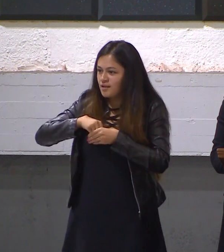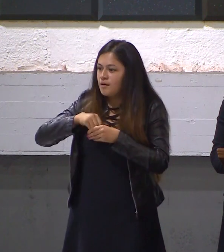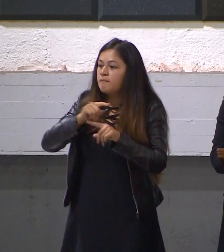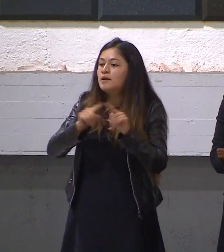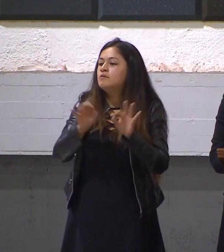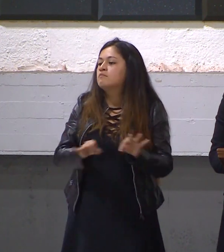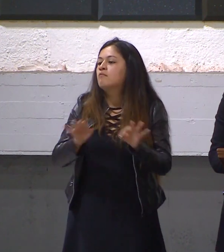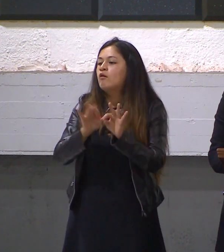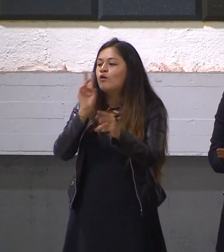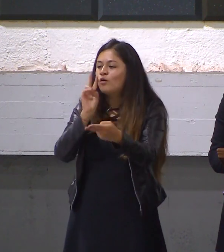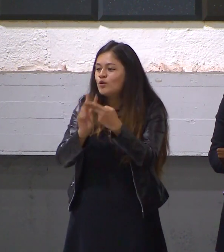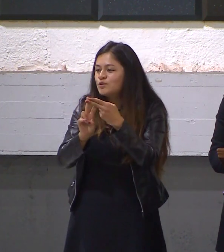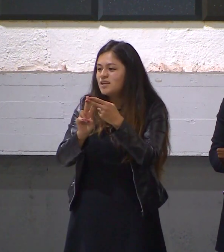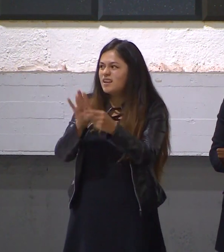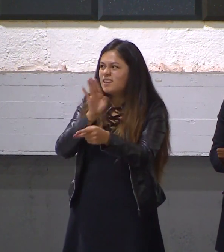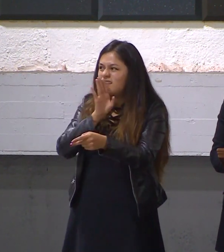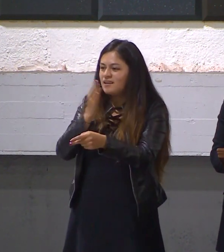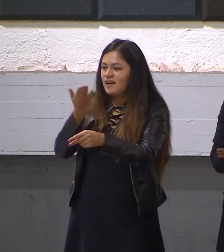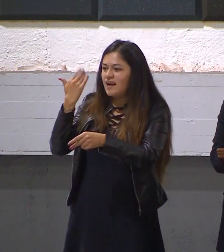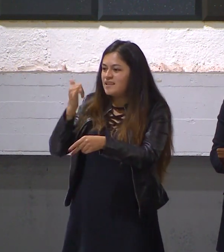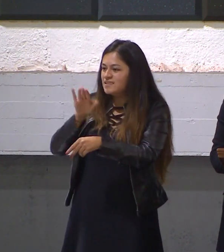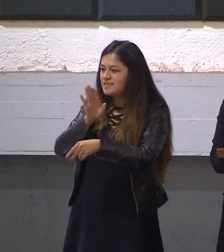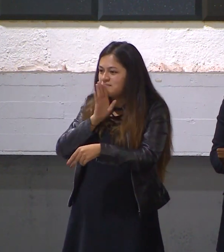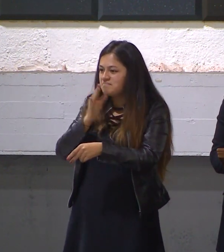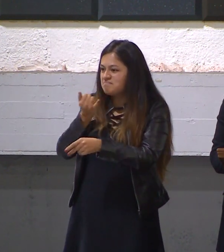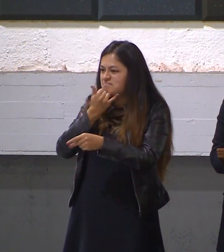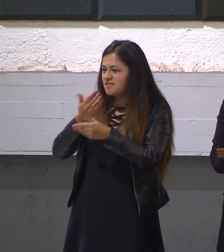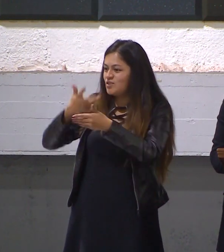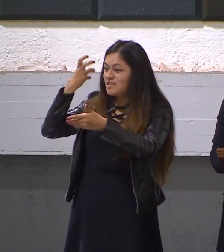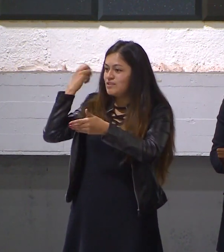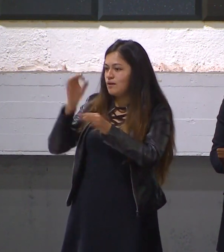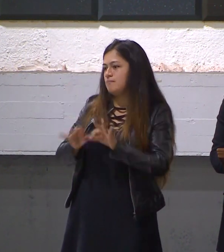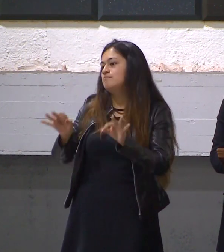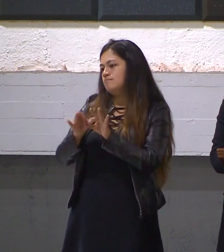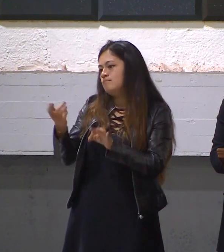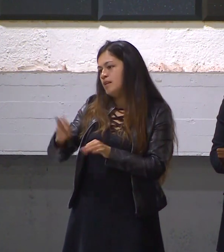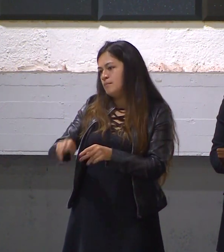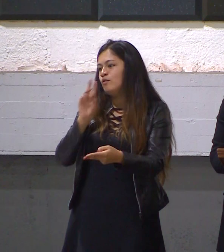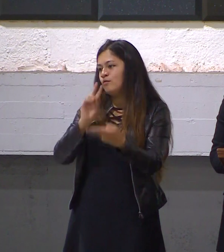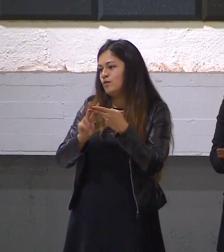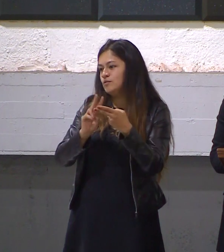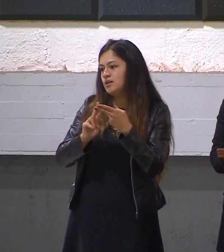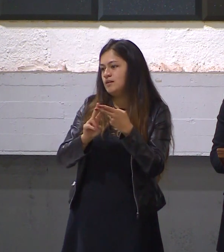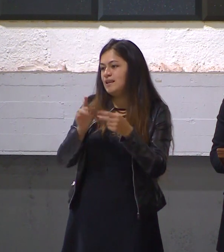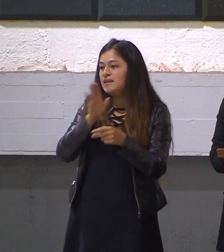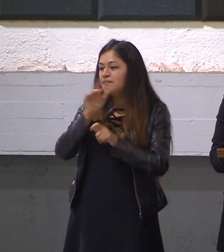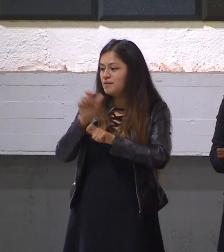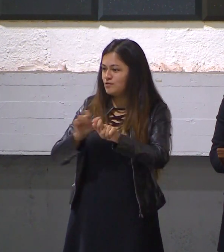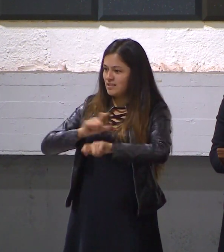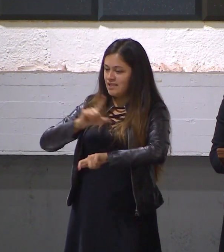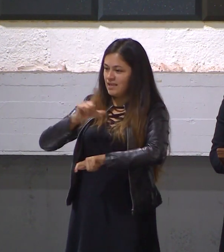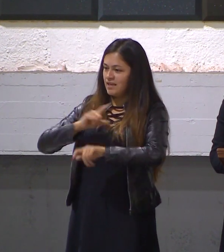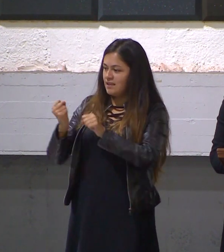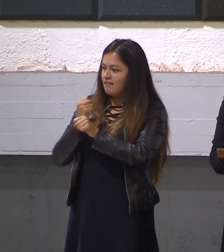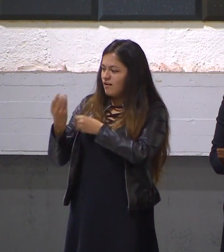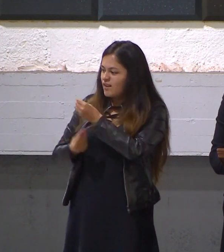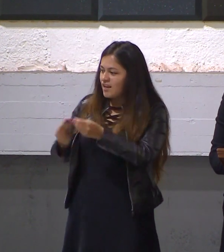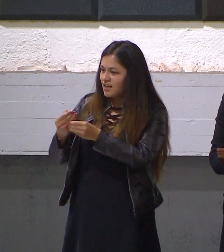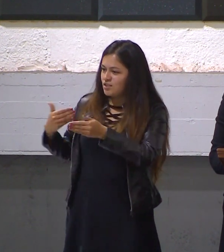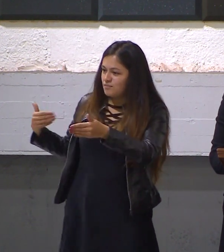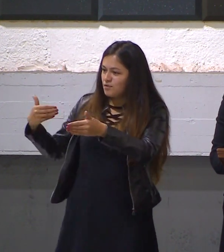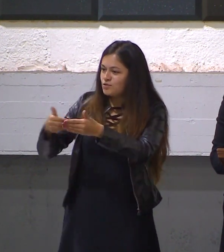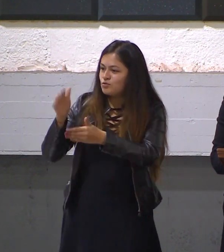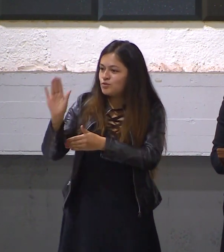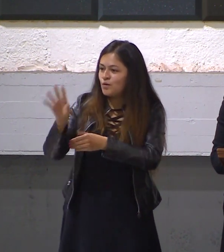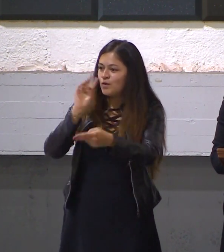dónde venimos quiénes fueron esos profesores que estuvieron antes y que han venido liderando entonces en esa vida